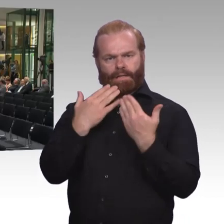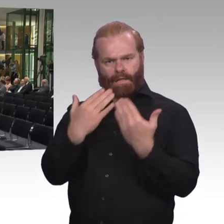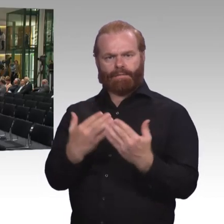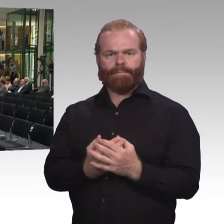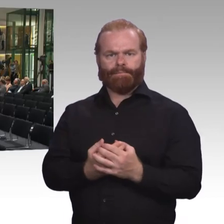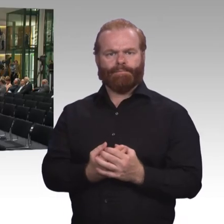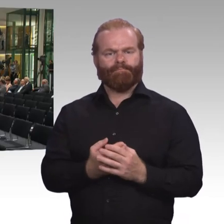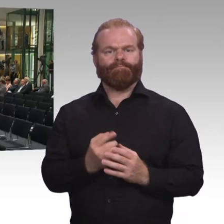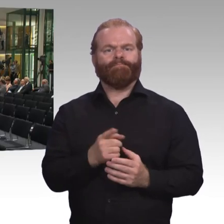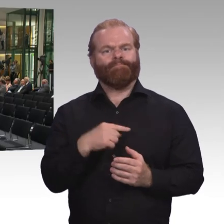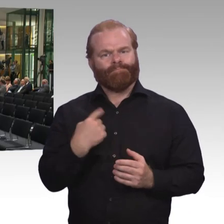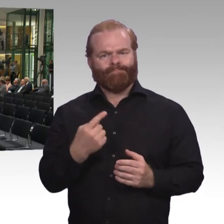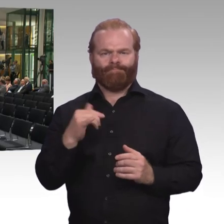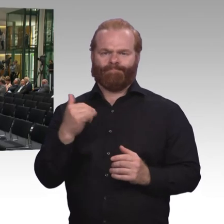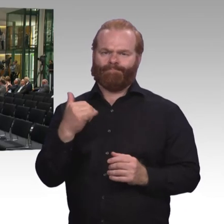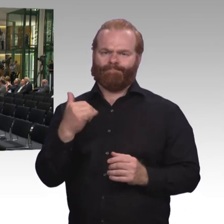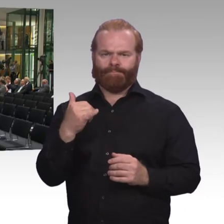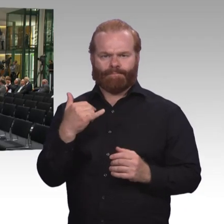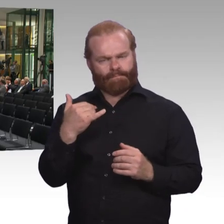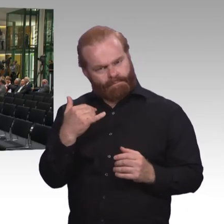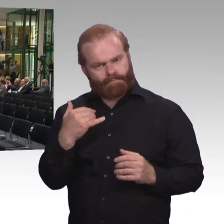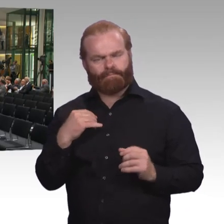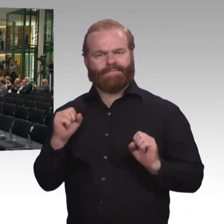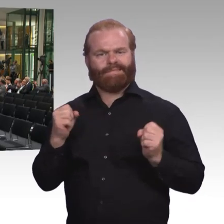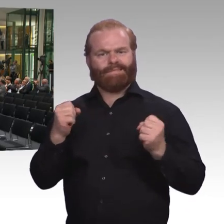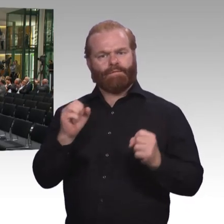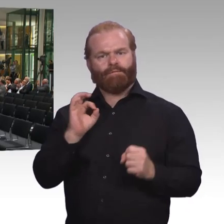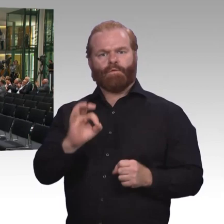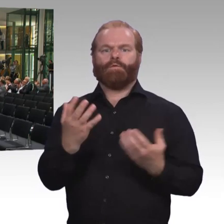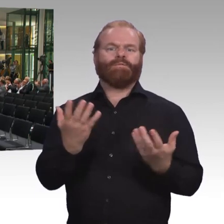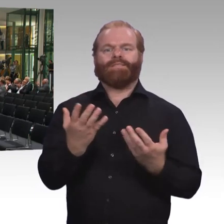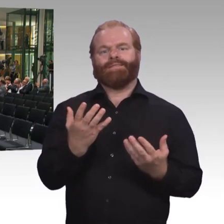zivilen Mitarbeiter und damit für die Sicherheit unseres Landes, meine Damen und Herren.